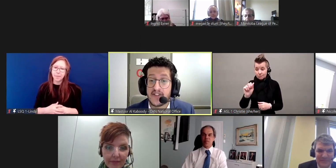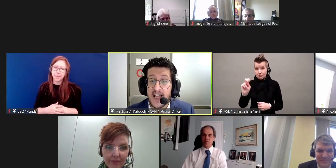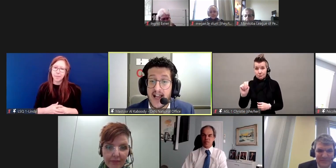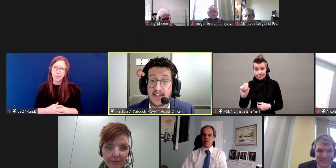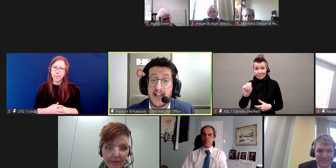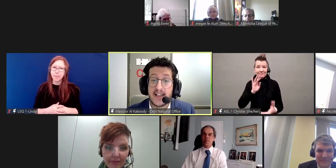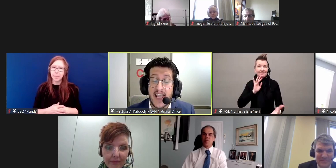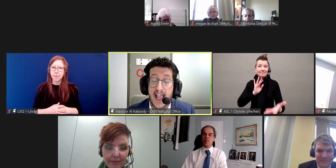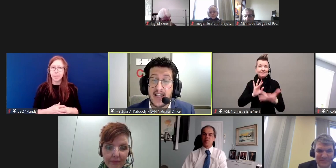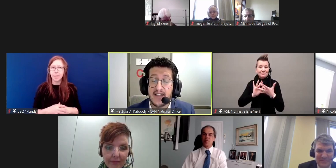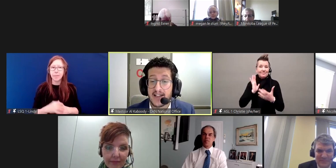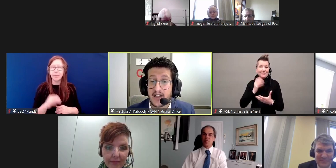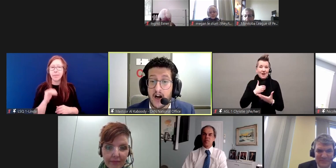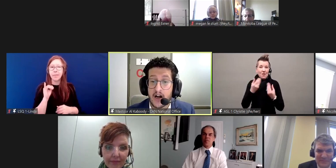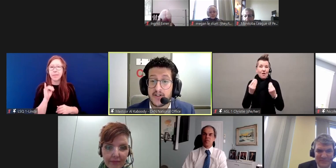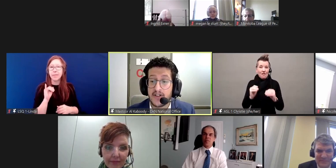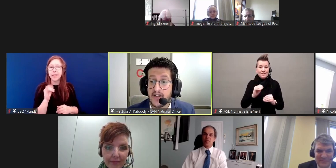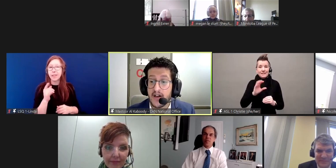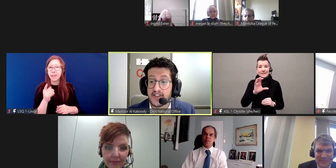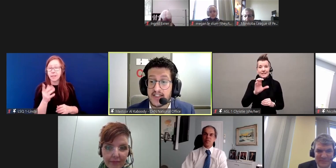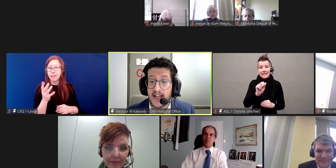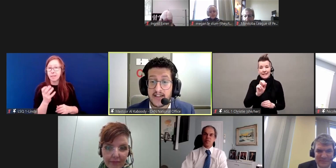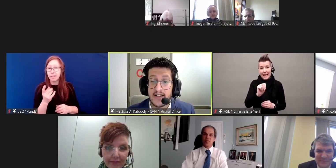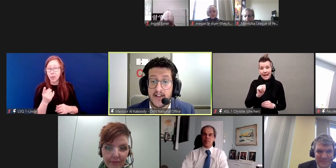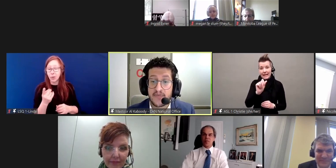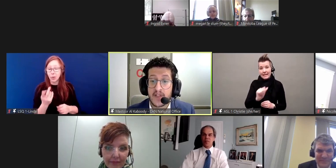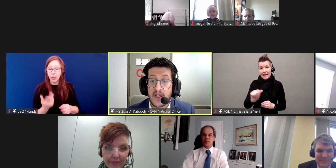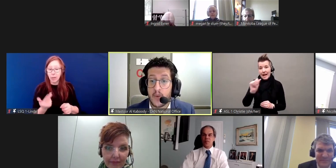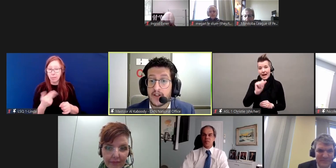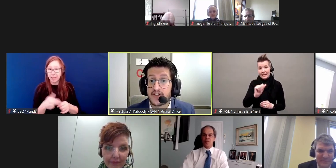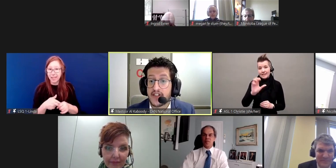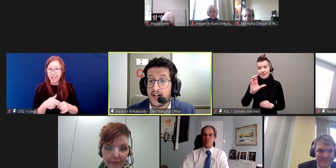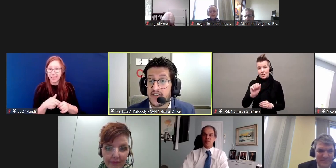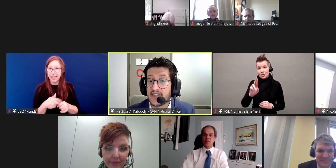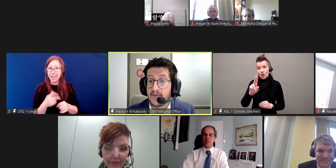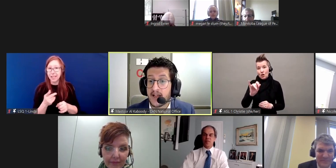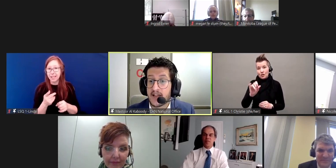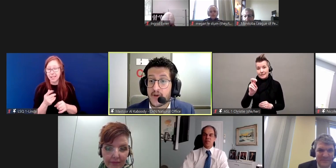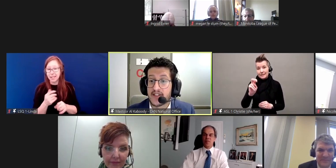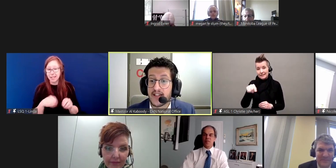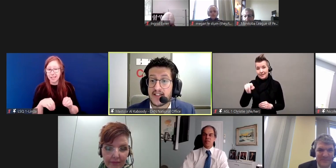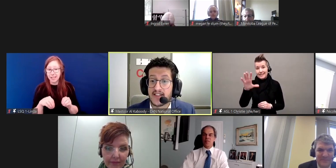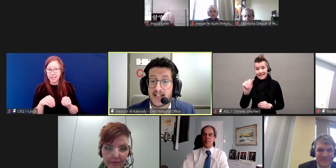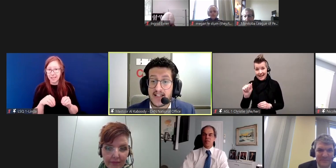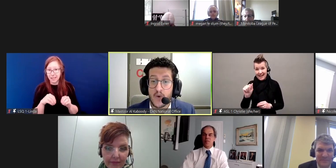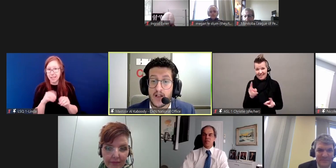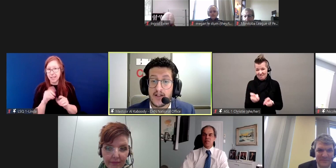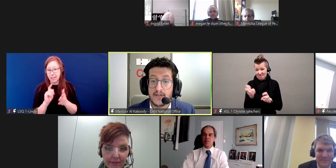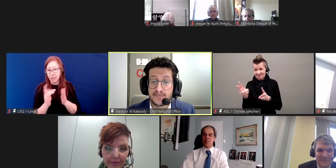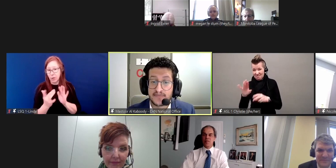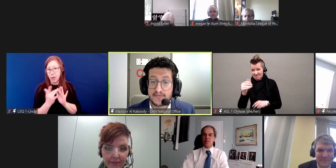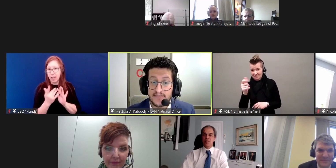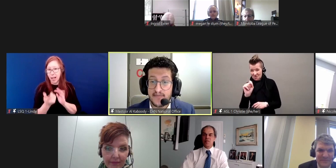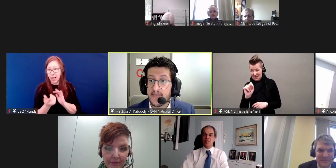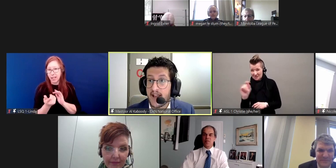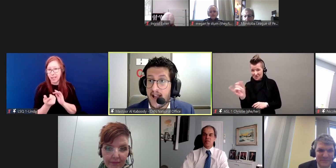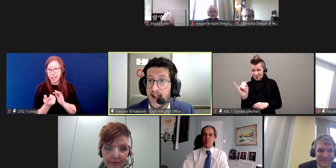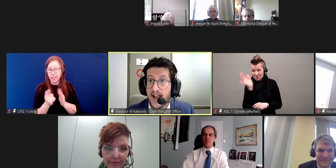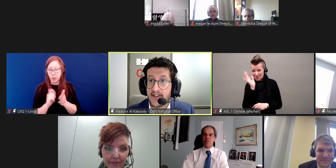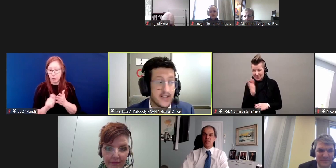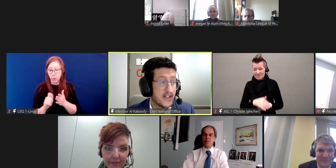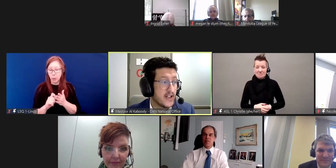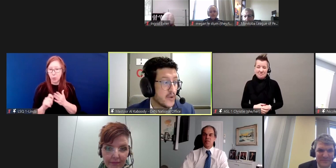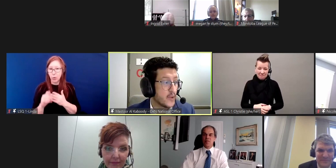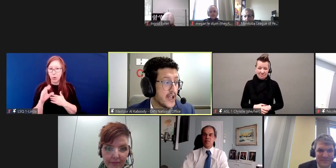Si vous voulez vous impliquer dans nos activités, contactez notre bureau à Cannes.